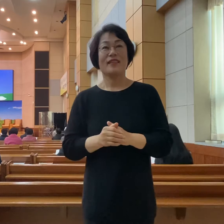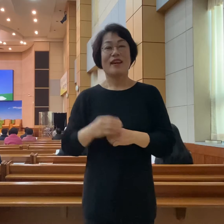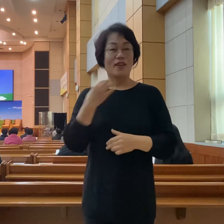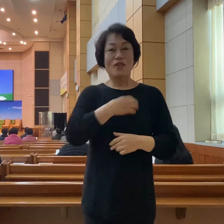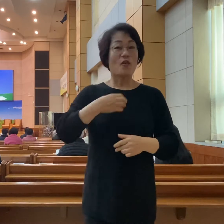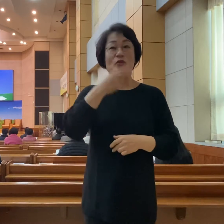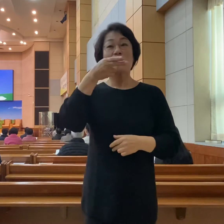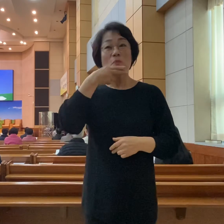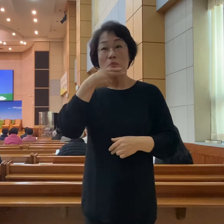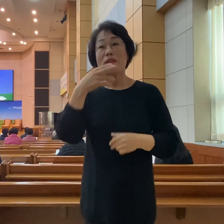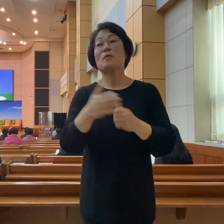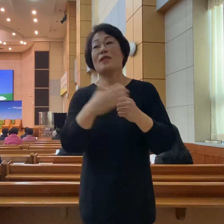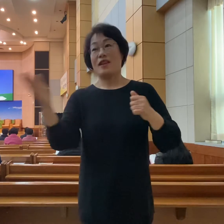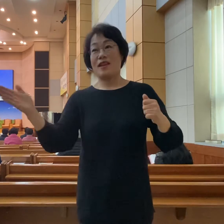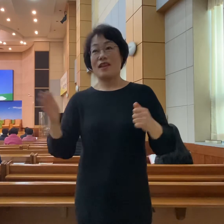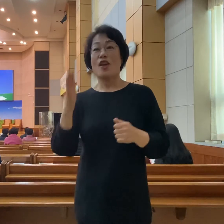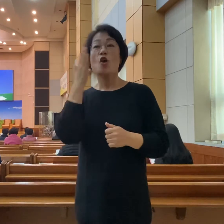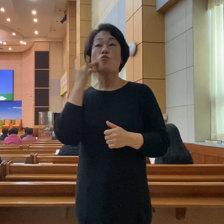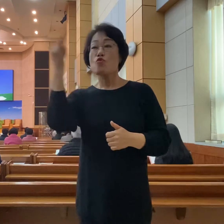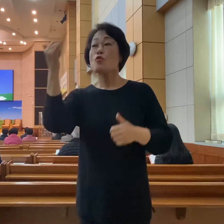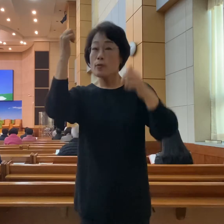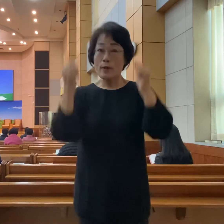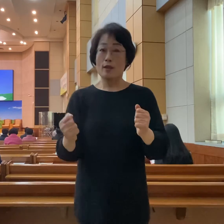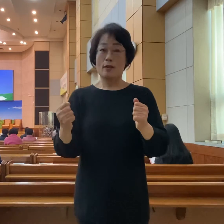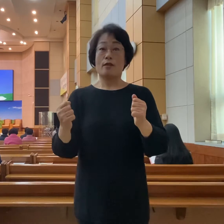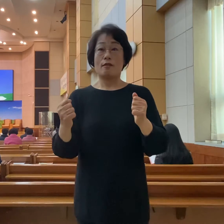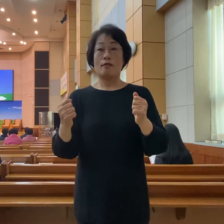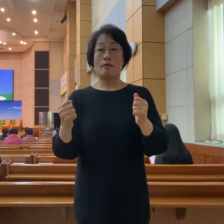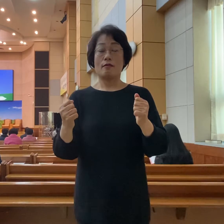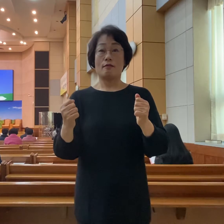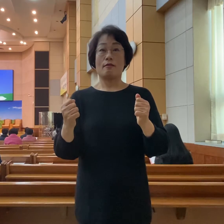걱정을 안 하는 거예요. 부모님이 계시는데,